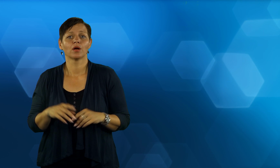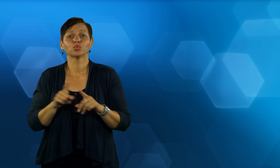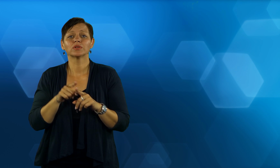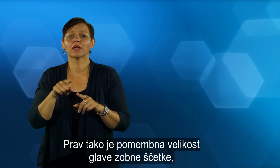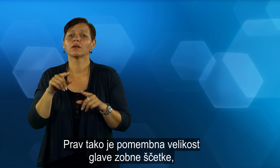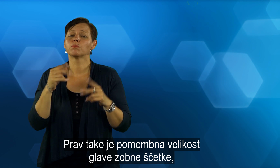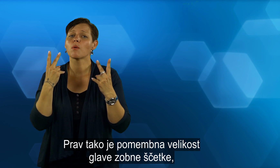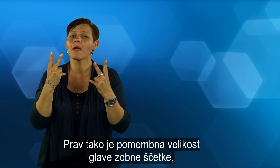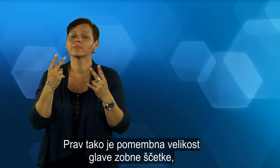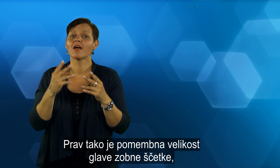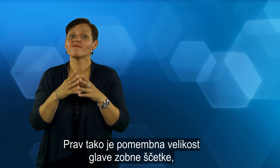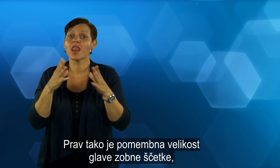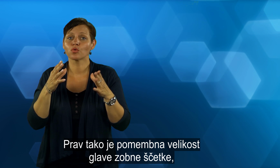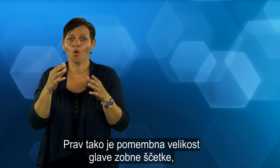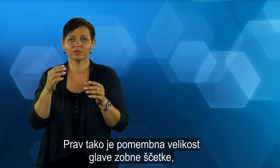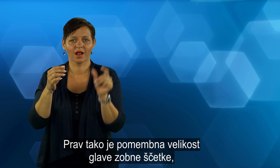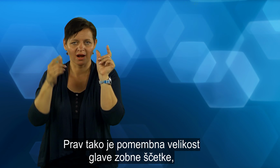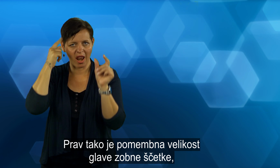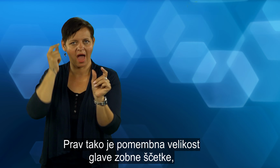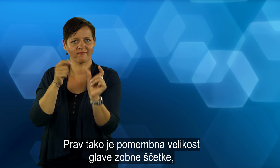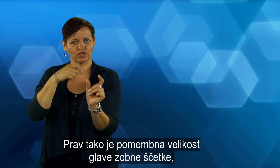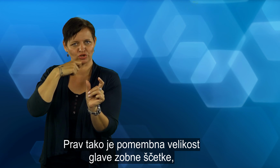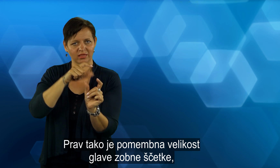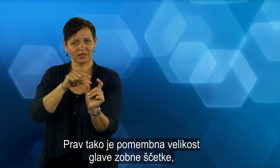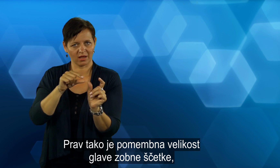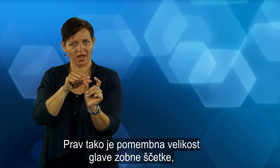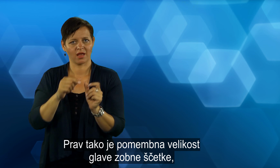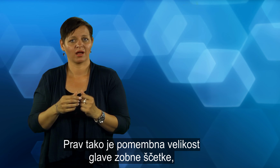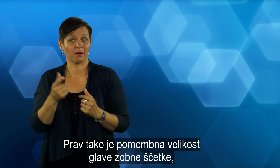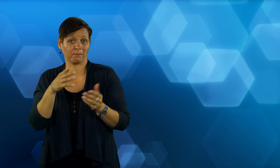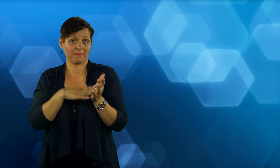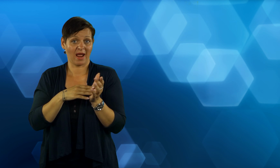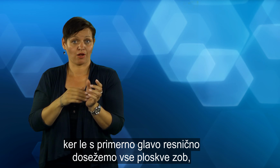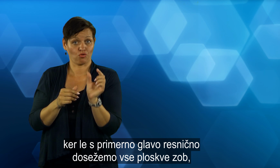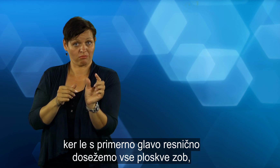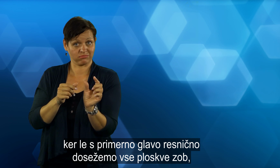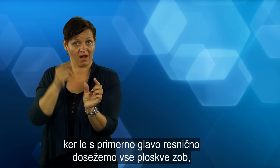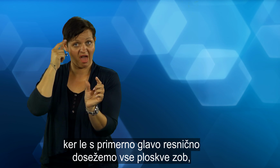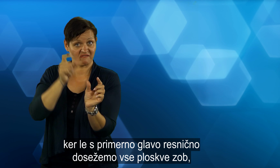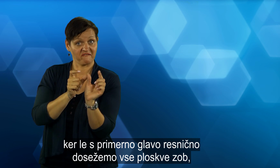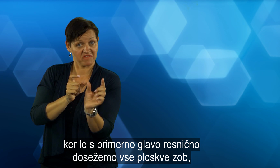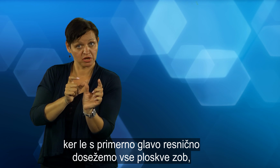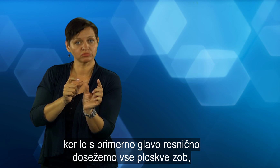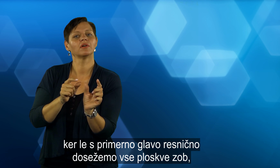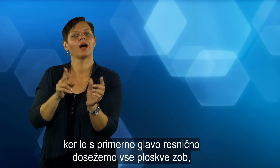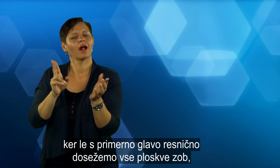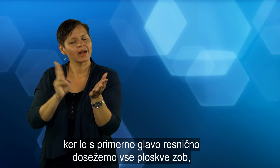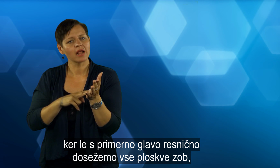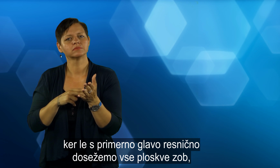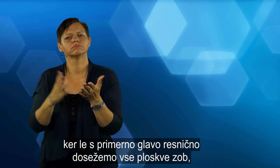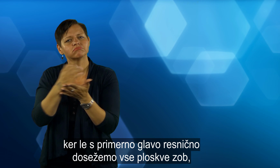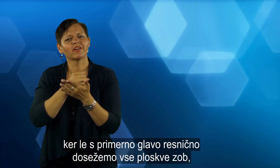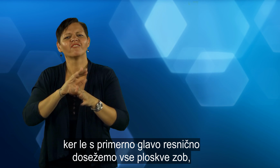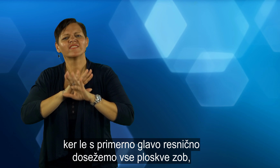Prav tako je pomembna velikost glave zobne ščetke, ker le s primerno glavo resnično dosežemo vse ploskve zob,